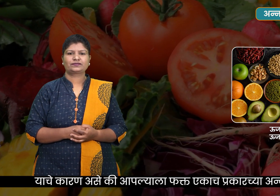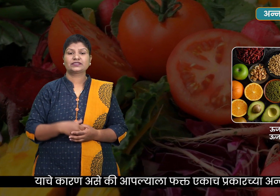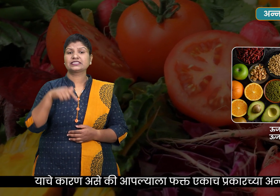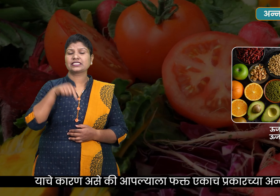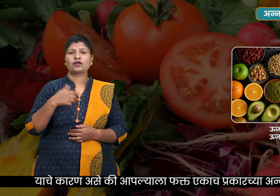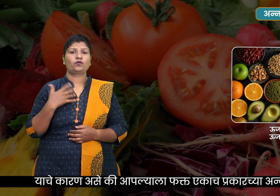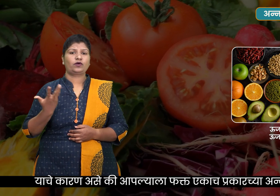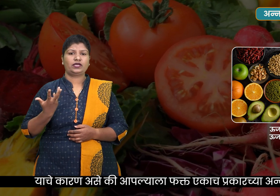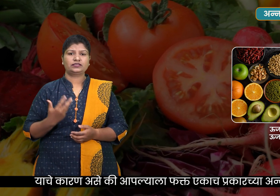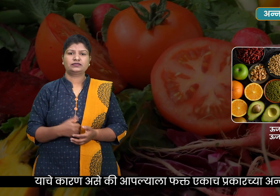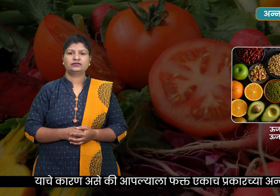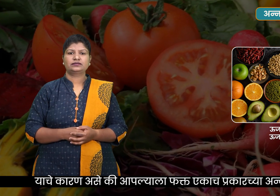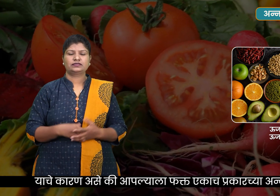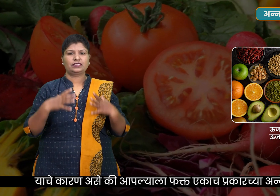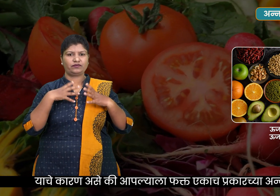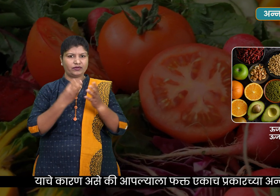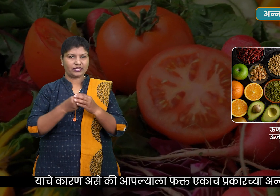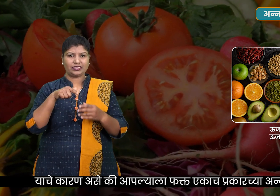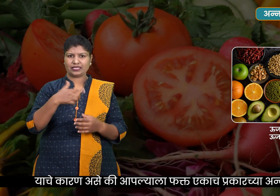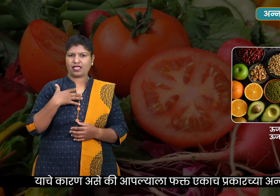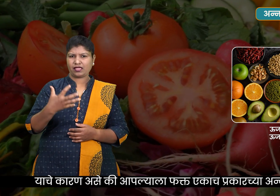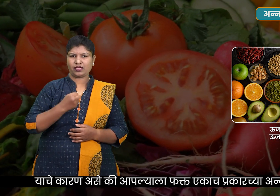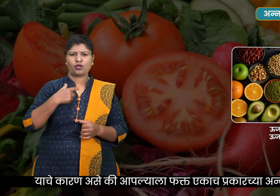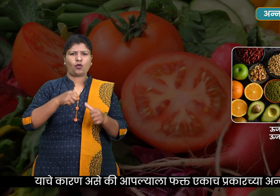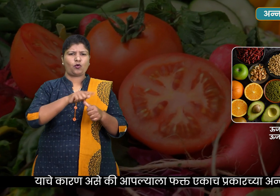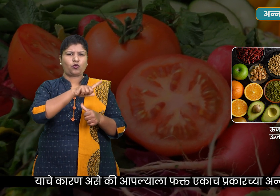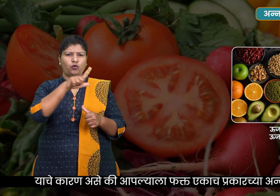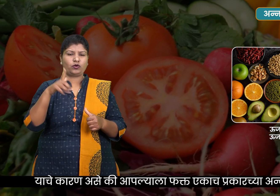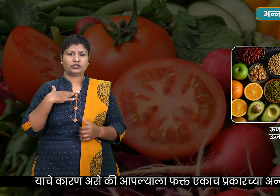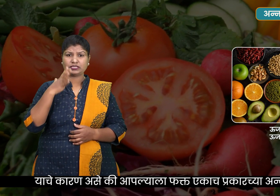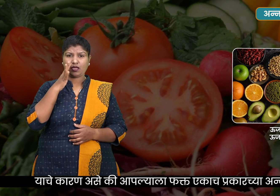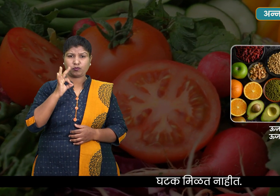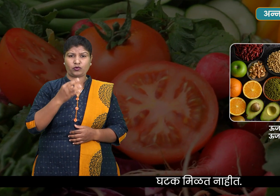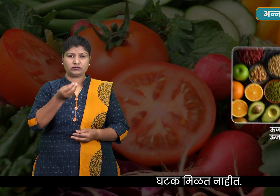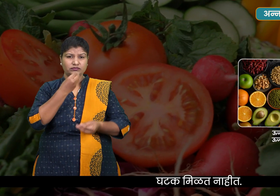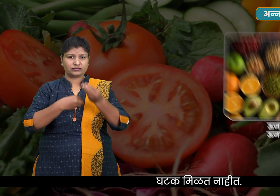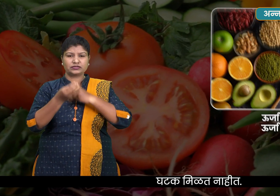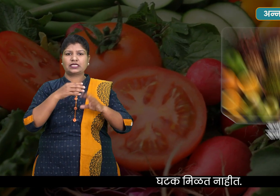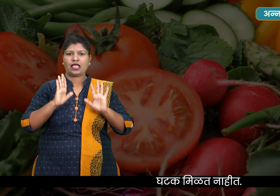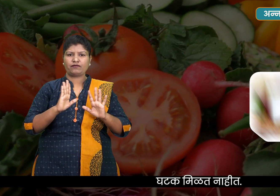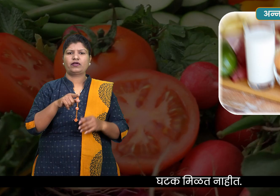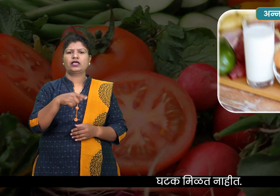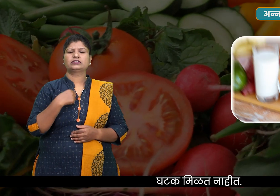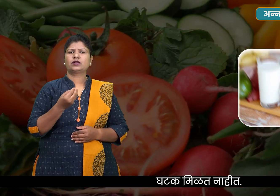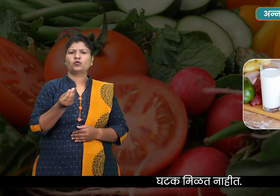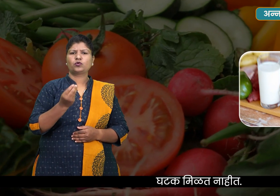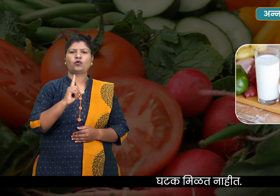याचे कारण असे की आपल्याला फक्त एकाच प्रकारच्या अन्नातून सर्व आवश्यक घटक मिळत नाहीत.